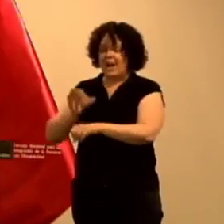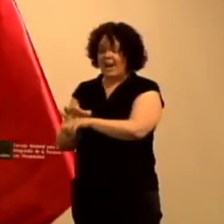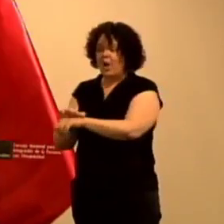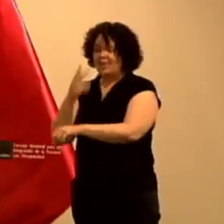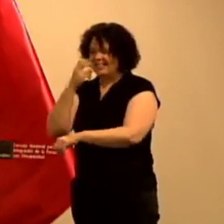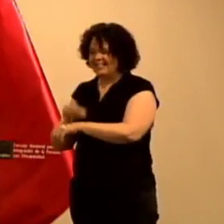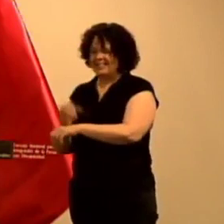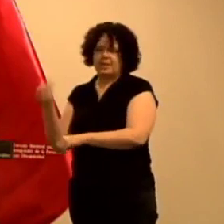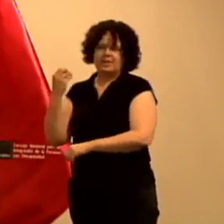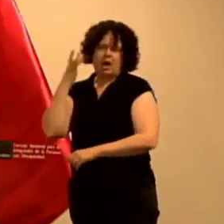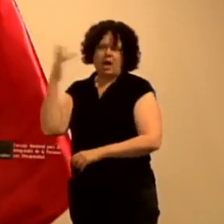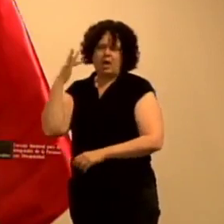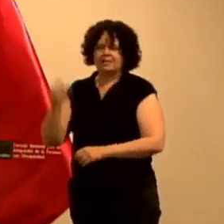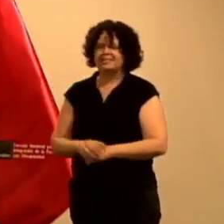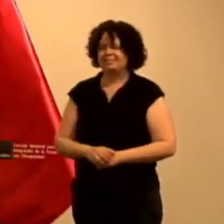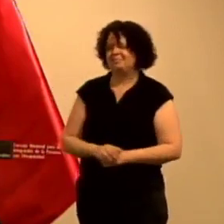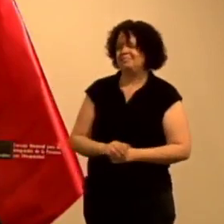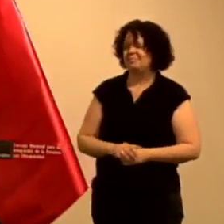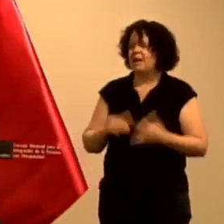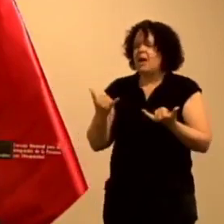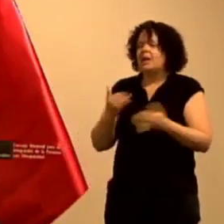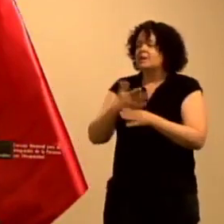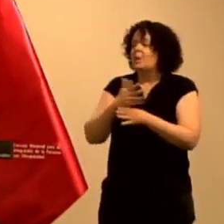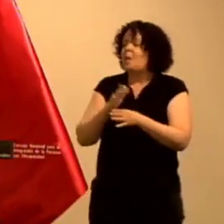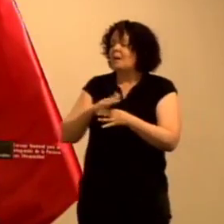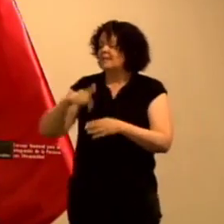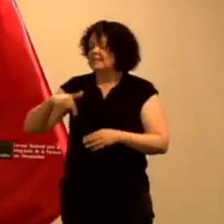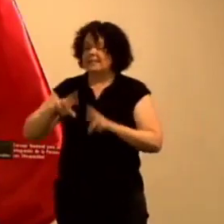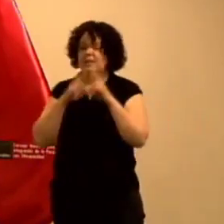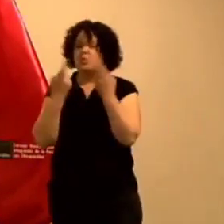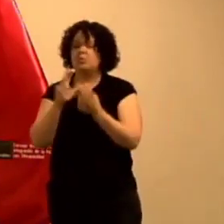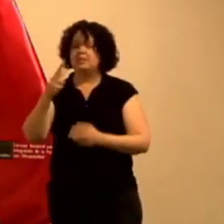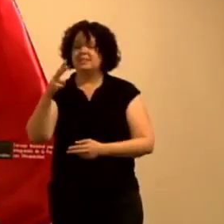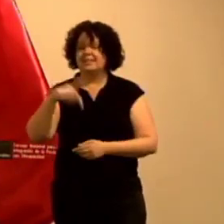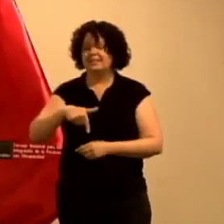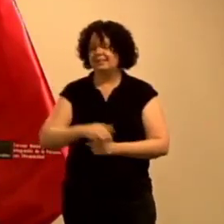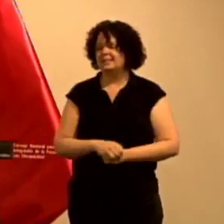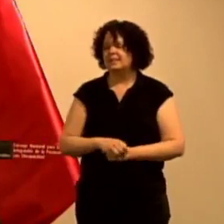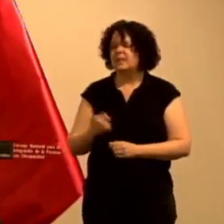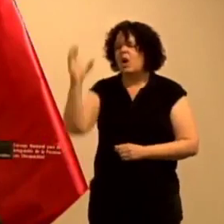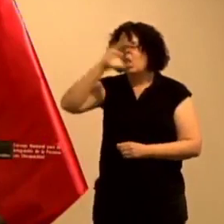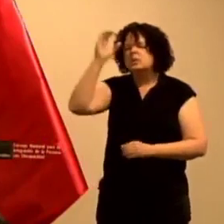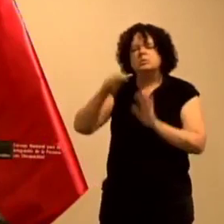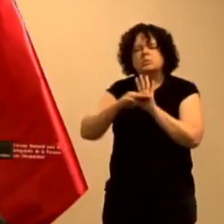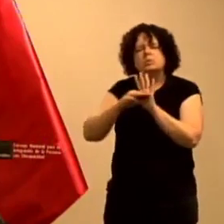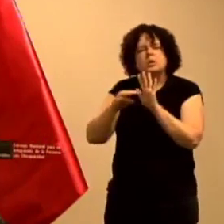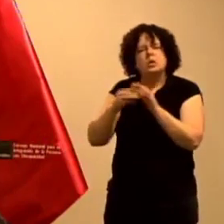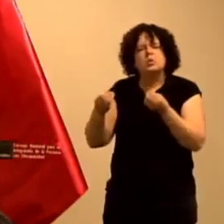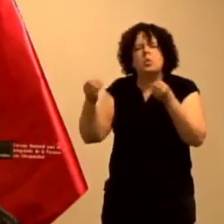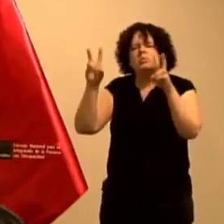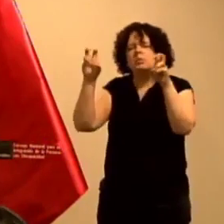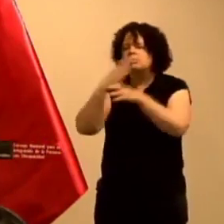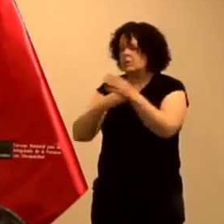Bueno, me toca compartir con Vicenzo la tercera sesión que tiene que ver con conceptos y modelos sobre